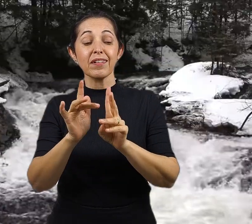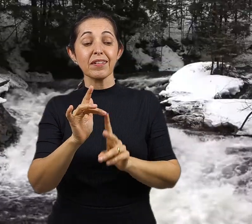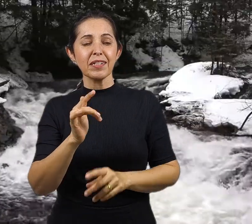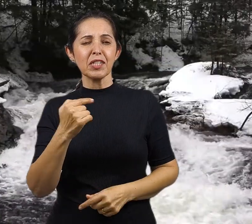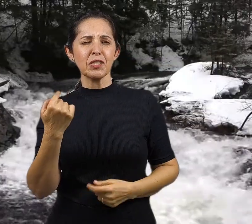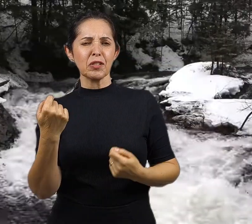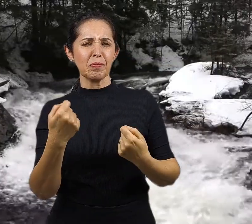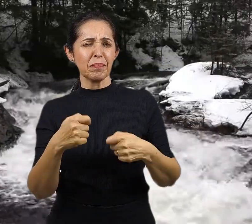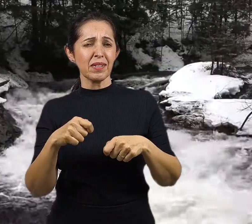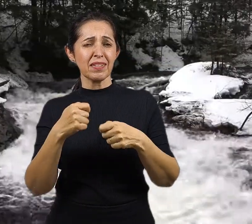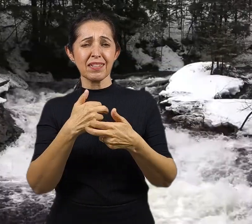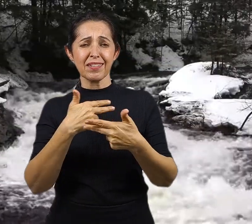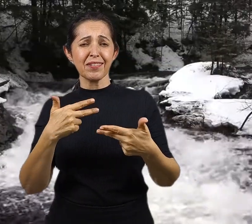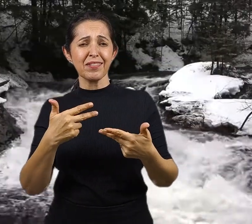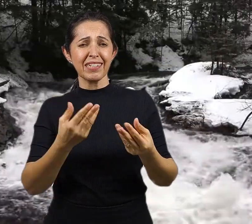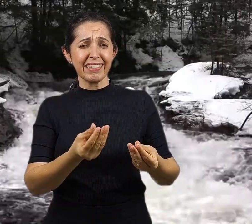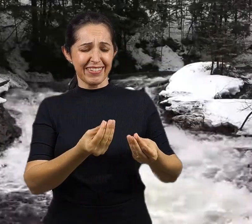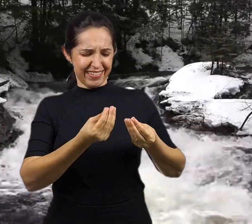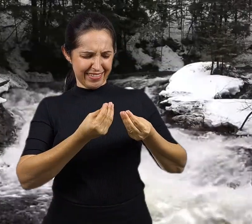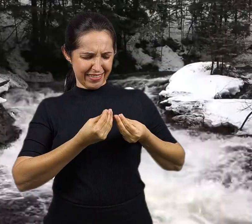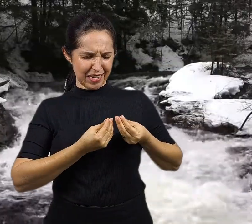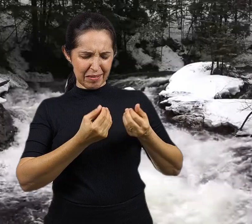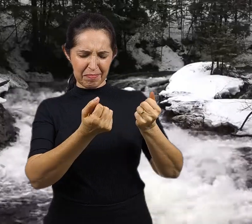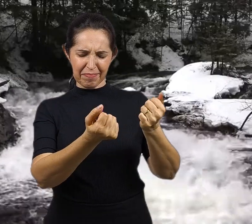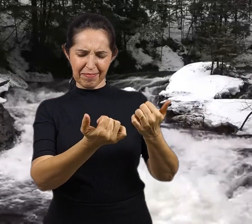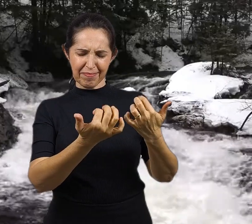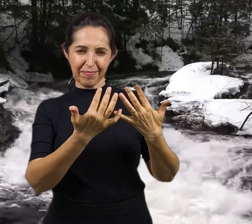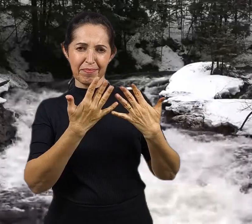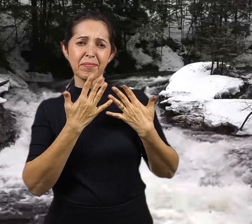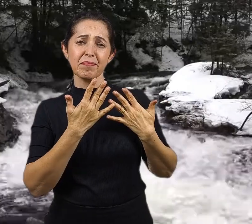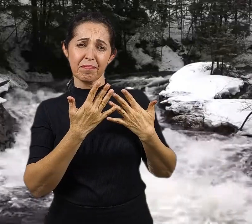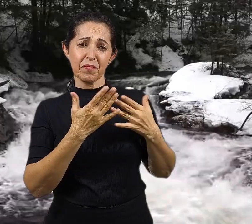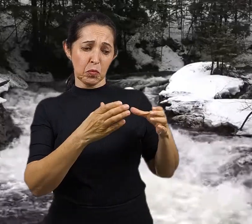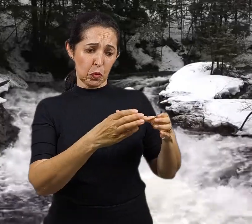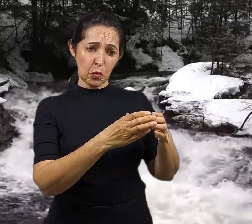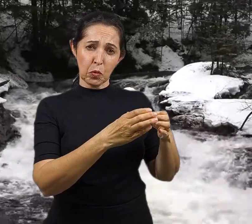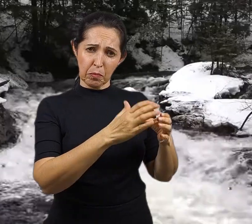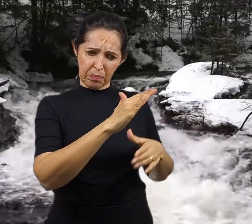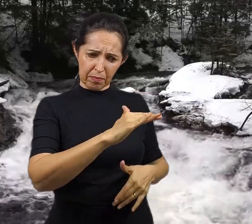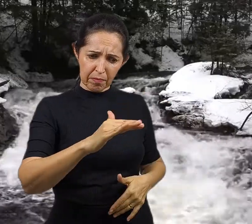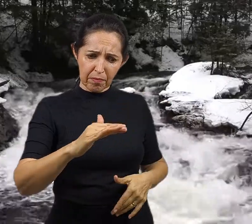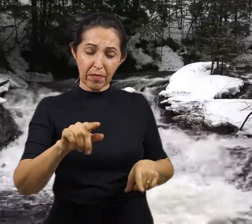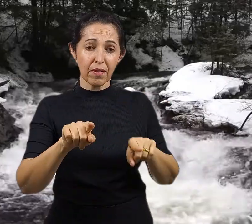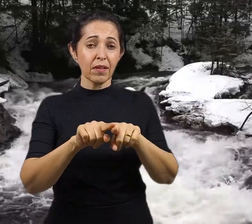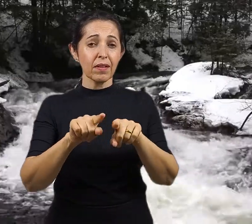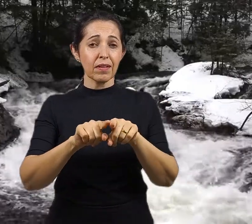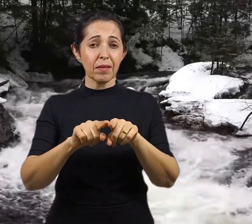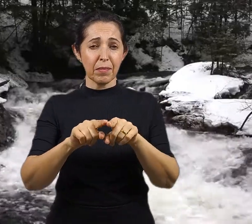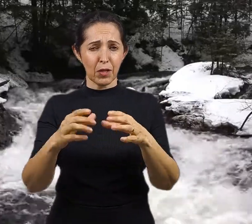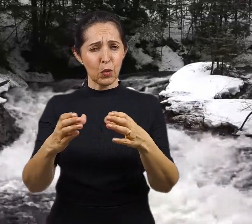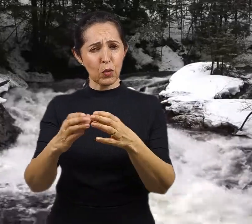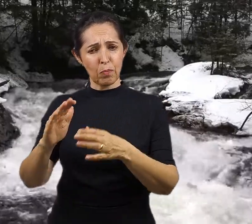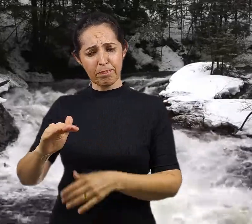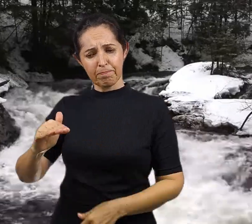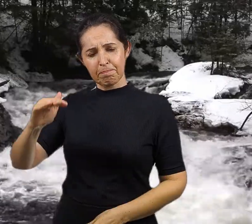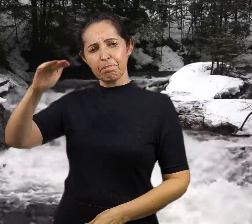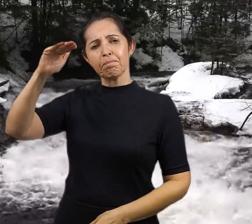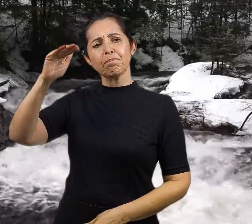Deus. Desde o mais tenro até o mais experiente, que o Senhor alcance com o poder da